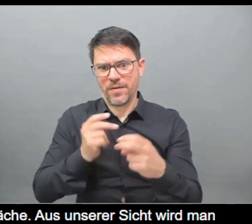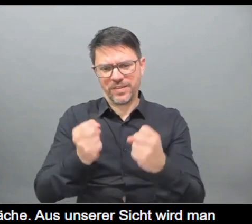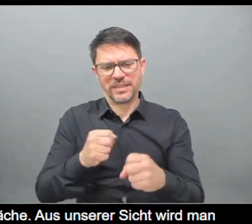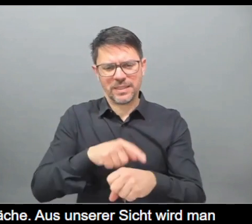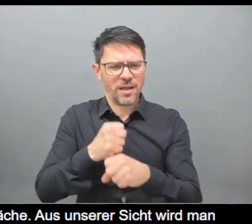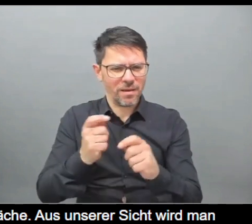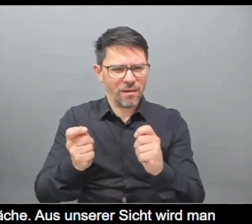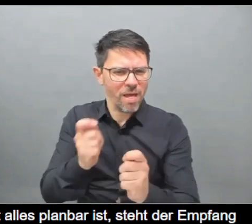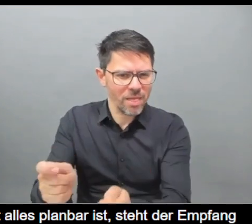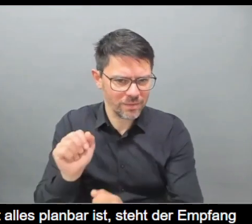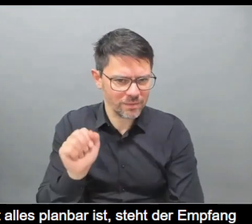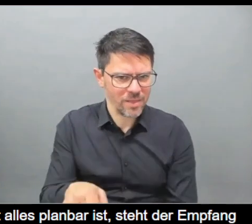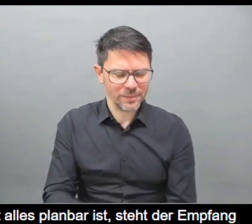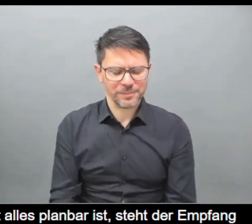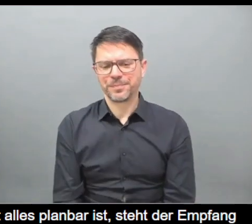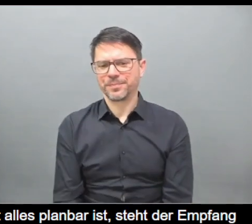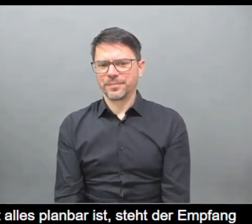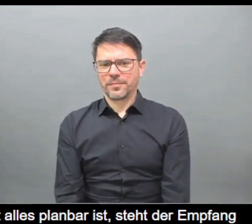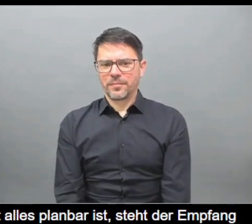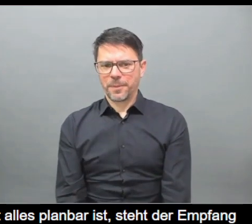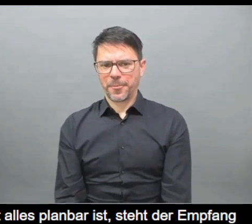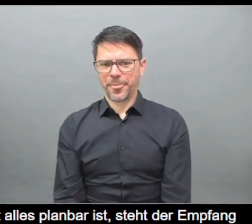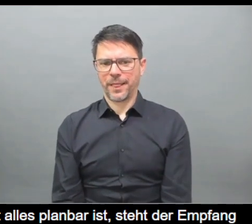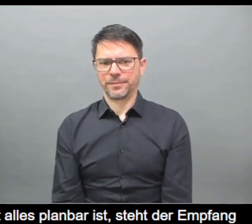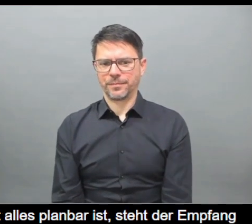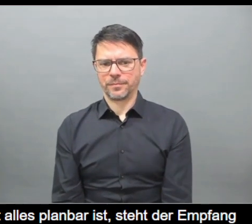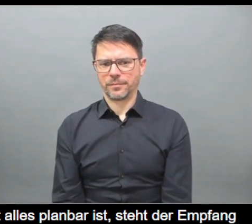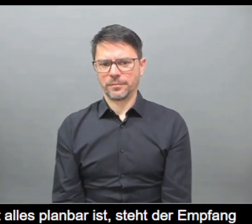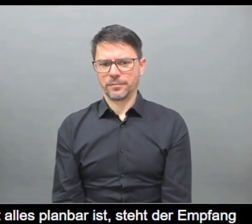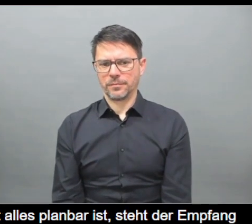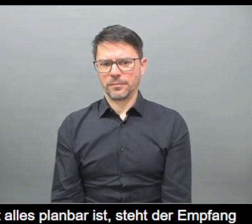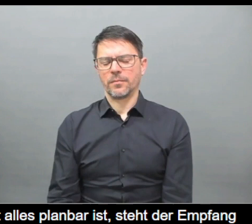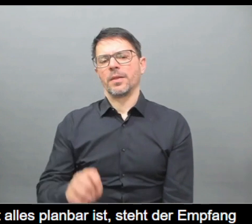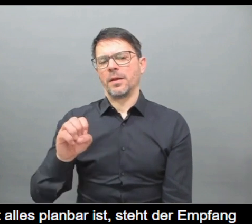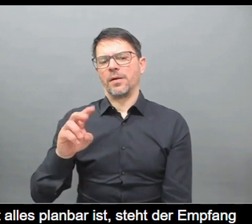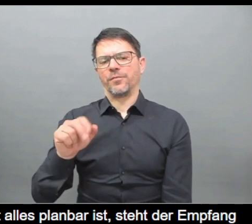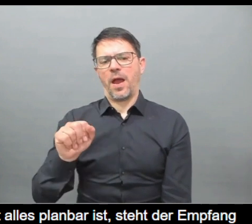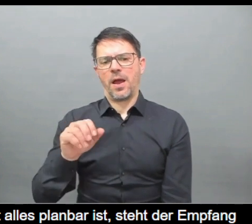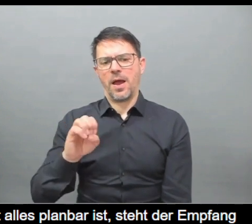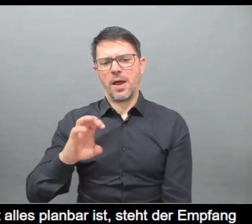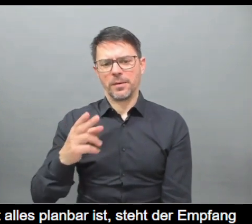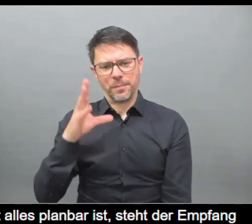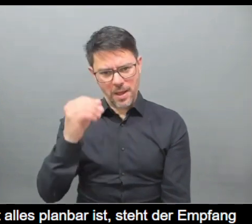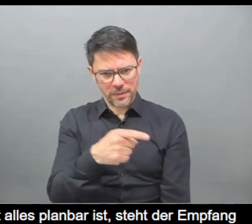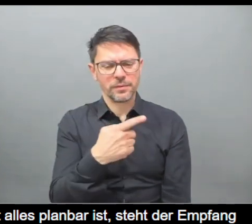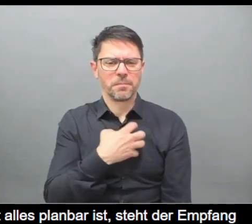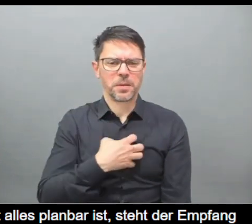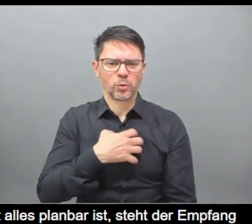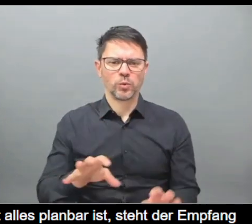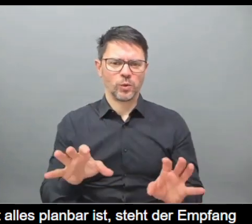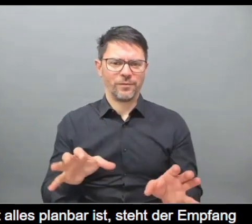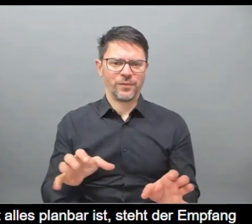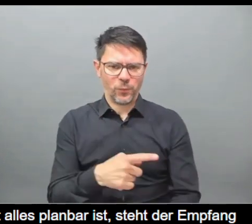Wir haben eine Verständnisfrage, diese GEMA-Geschichte, die Sie angesprochen haben, auch der Herr Aiwanger hat gesagt, das ist, wenn es nicht kommerziell ist, das heißt,